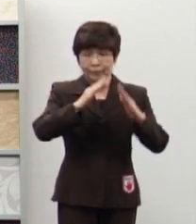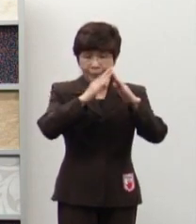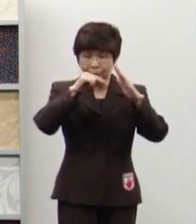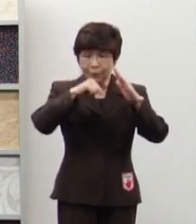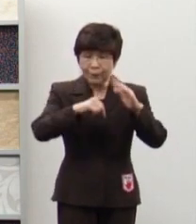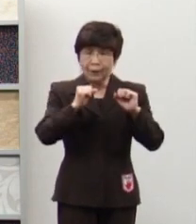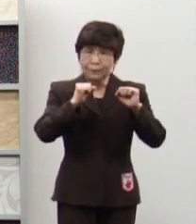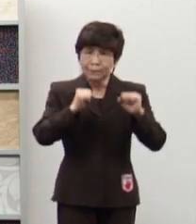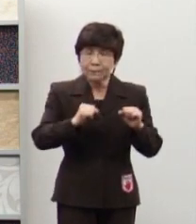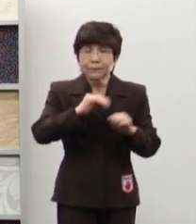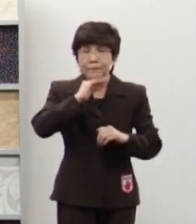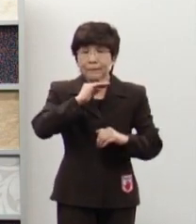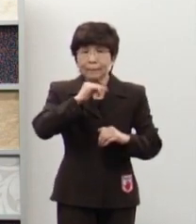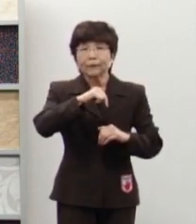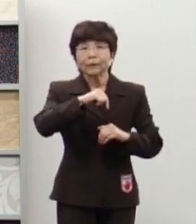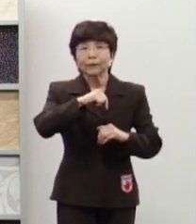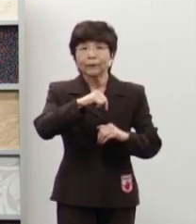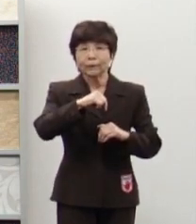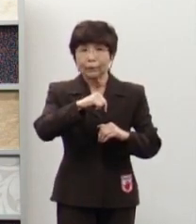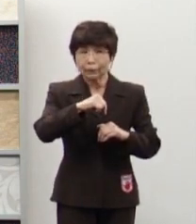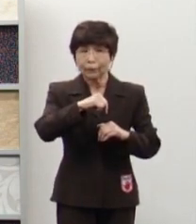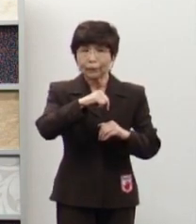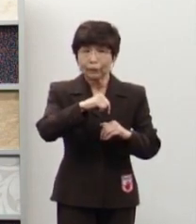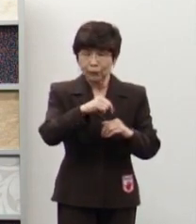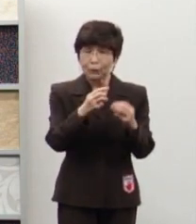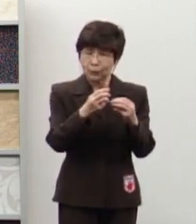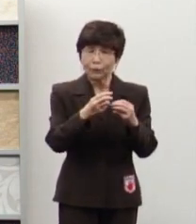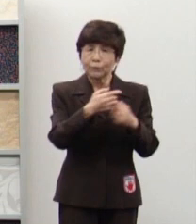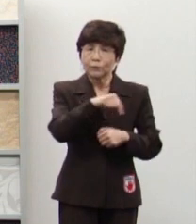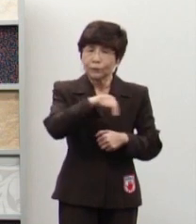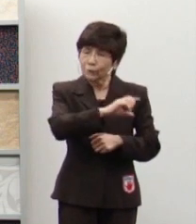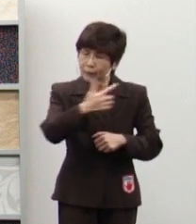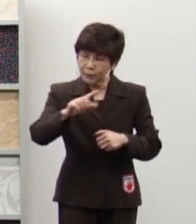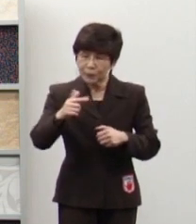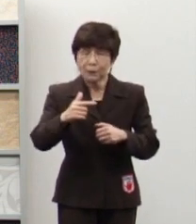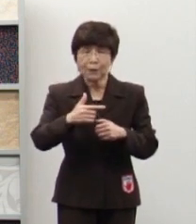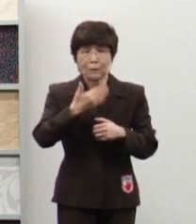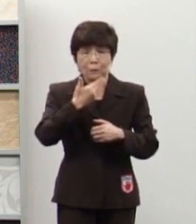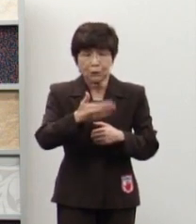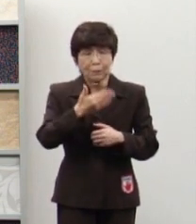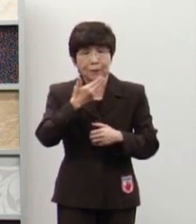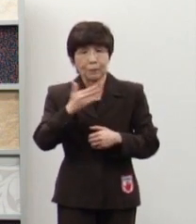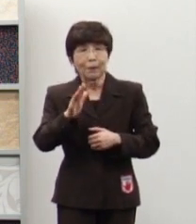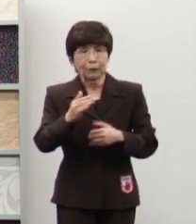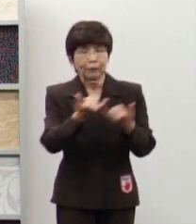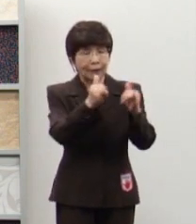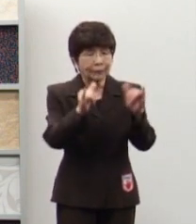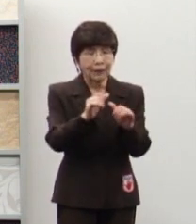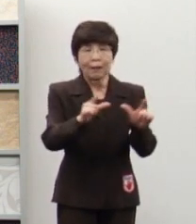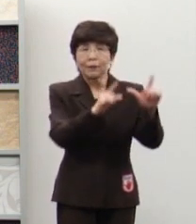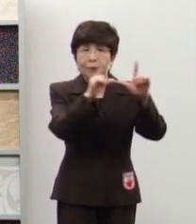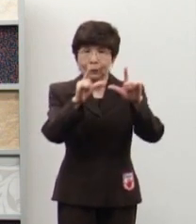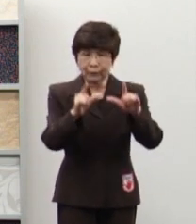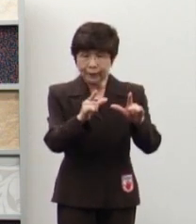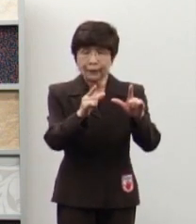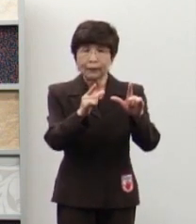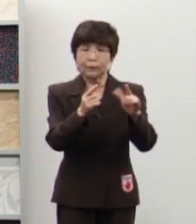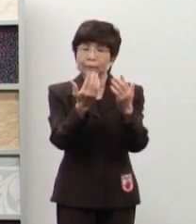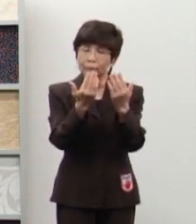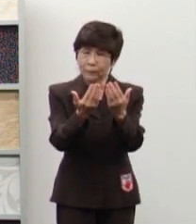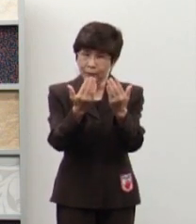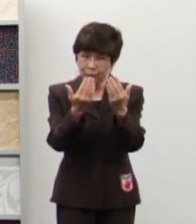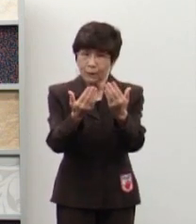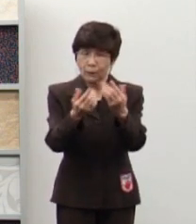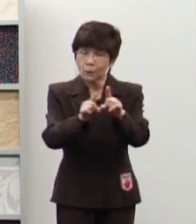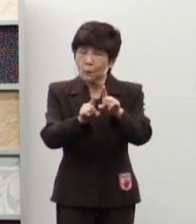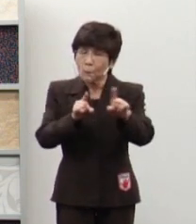待機を余儀なくされる濃厚接触者が増えることで、社会経済活動に加えまして日常生活あるいは学業に与える影